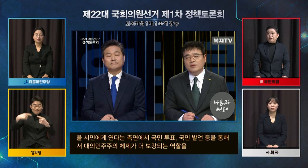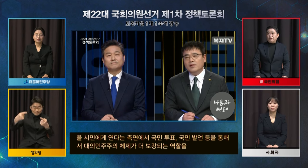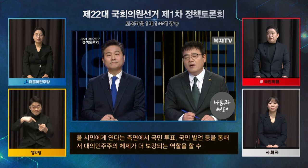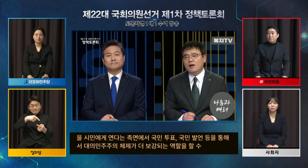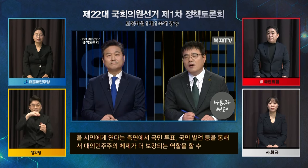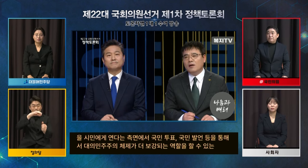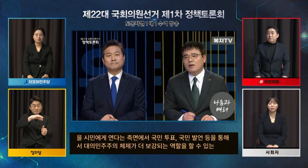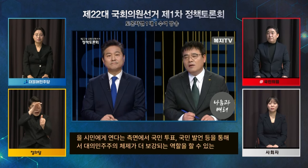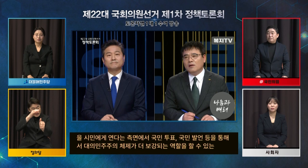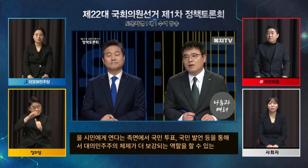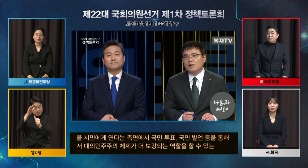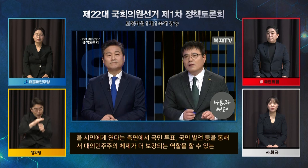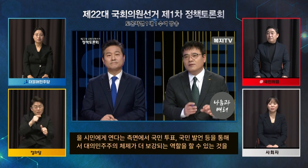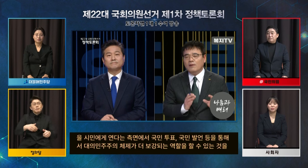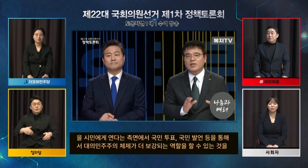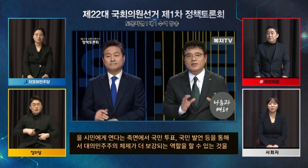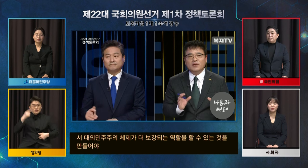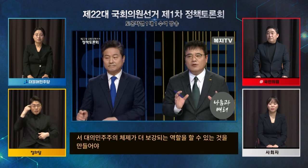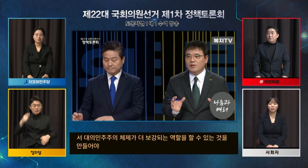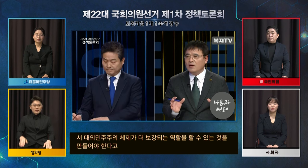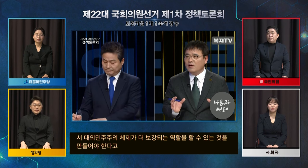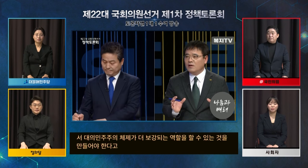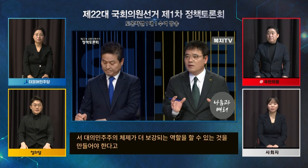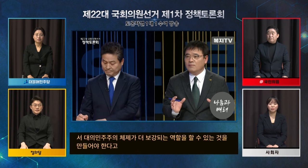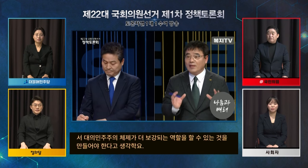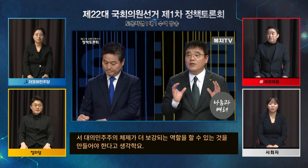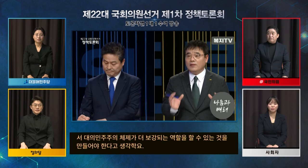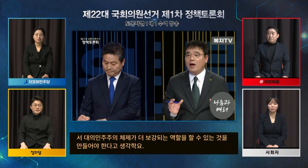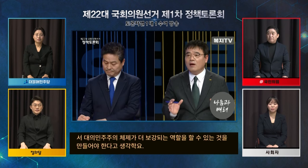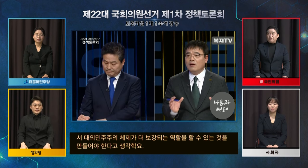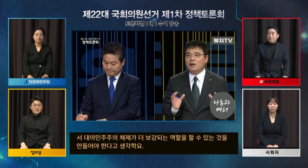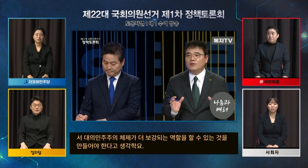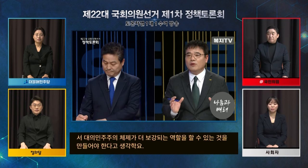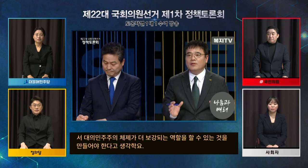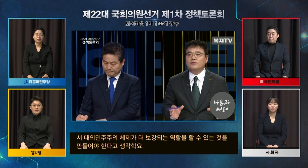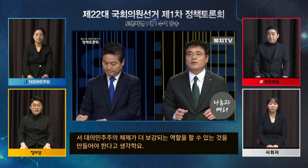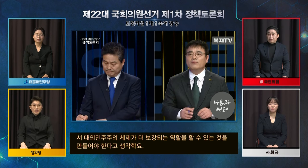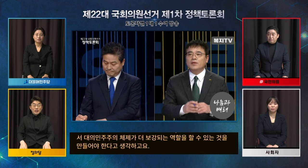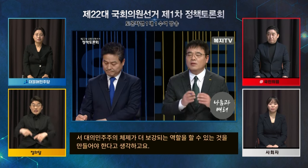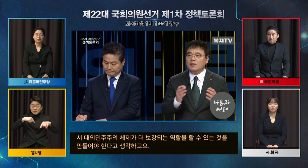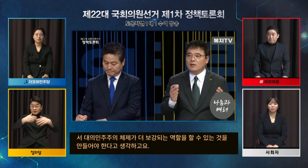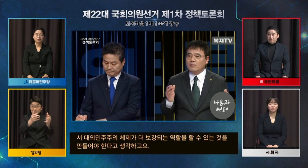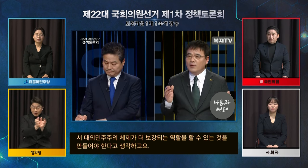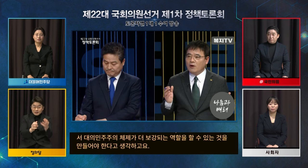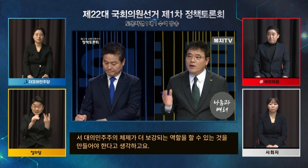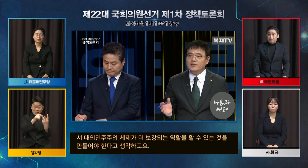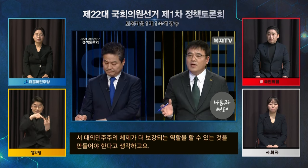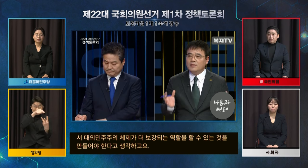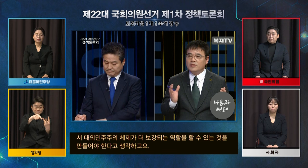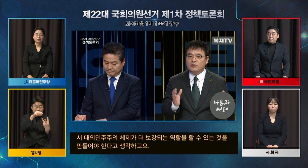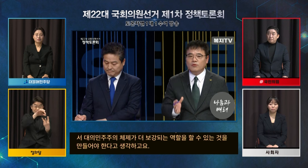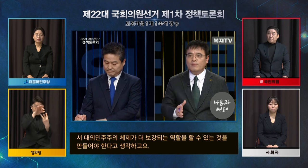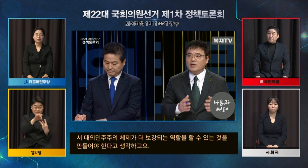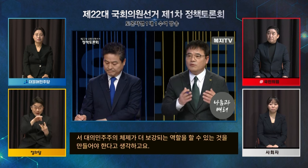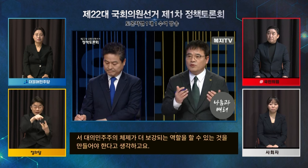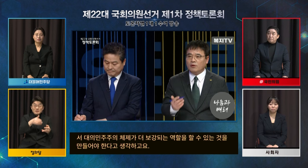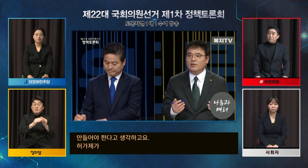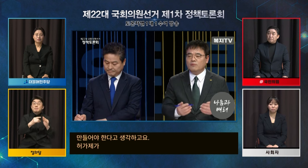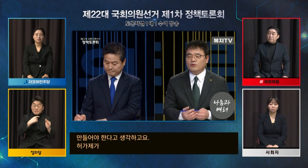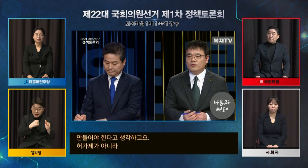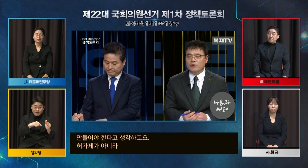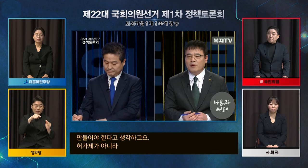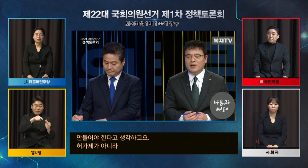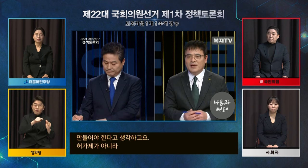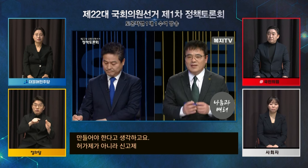특히나 3인 이상의 정당을 만들겠다고 하면 정당 설립이 이른바 허가제가 아니라 싱고제 방식으로